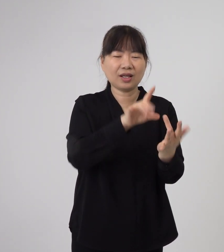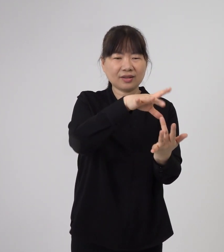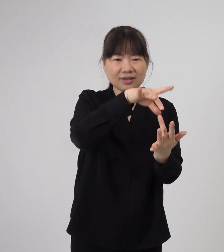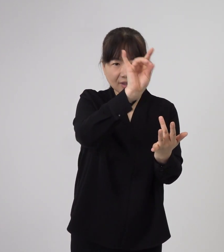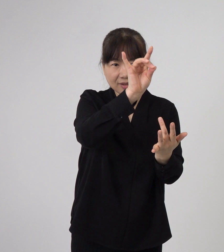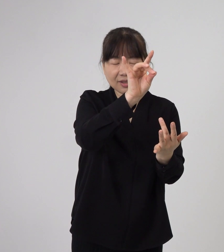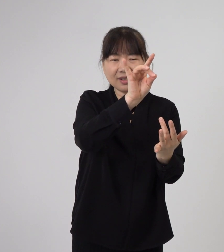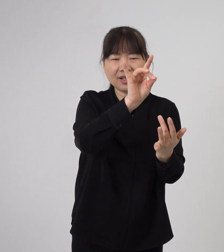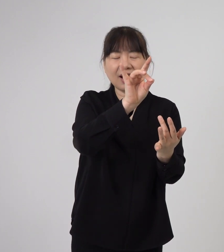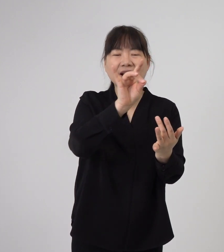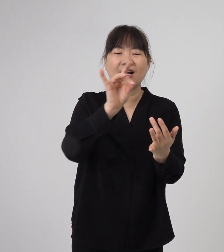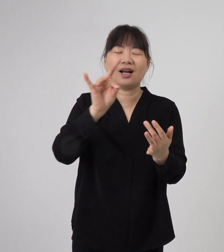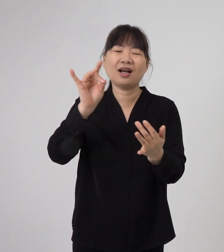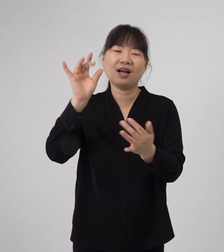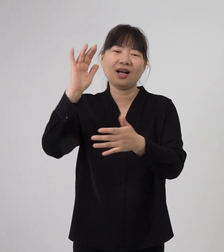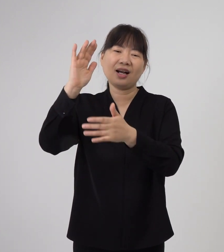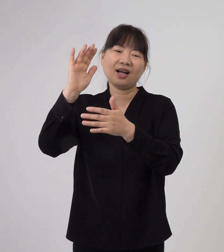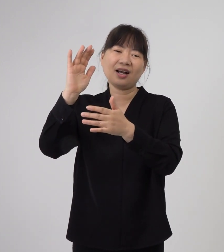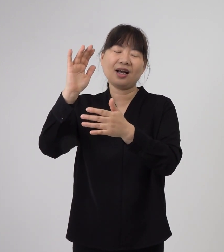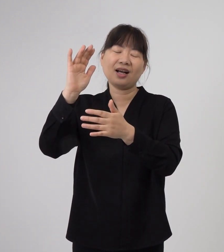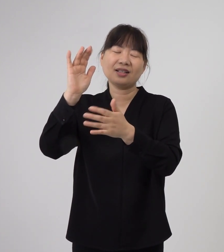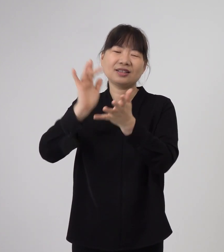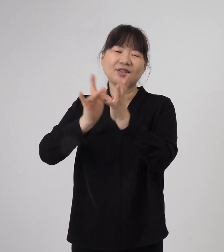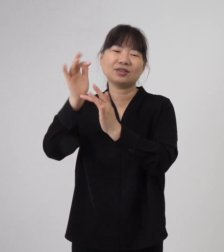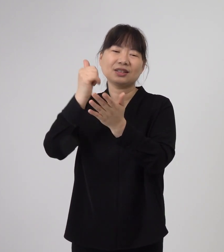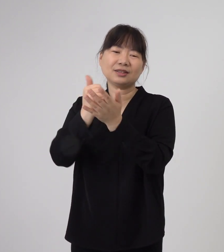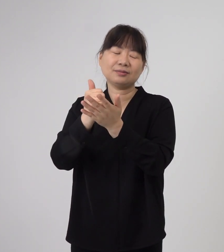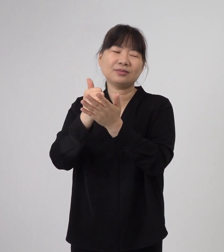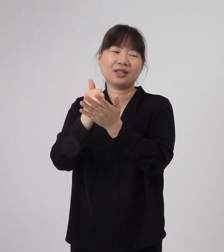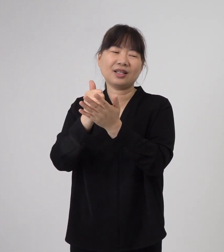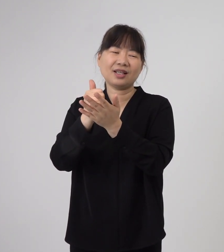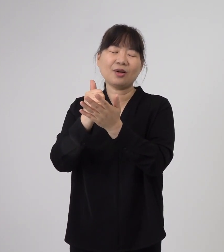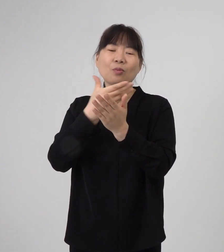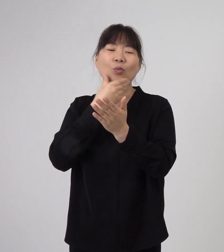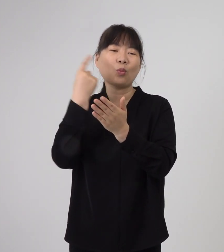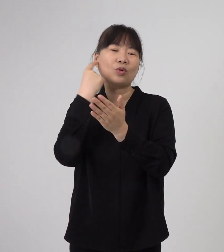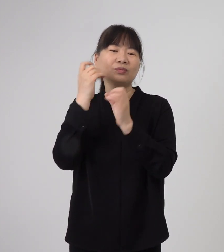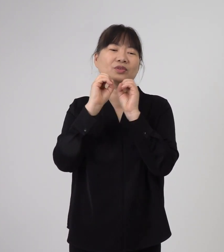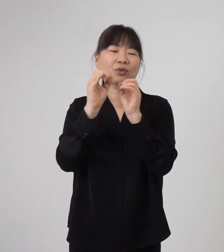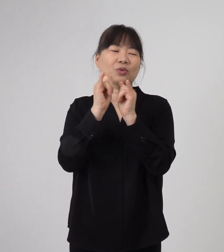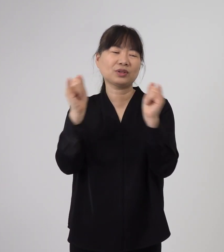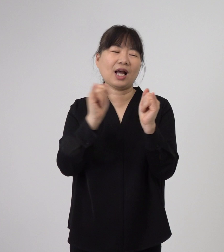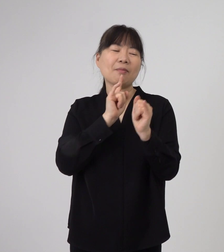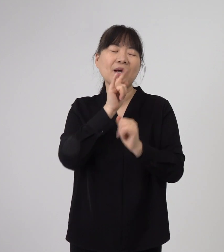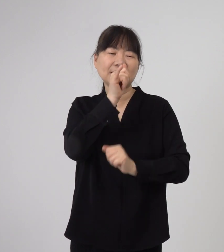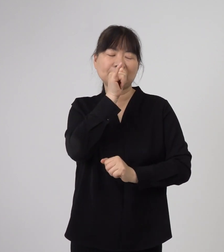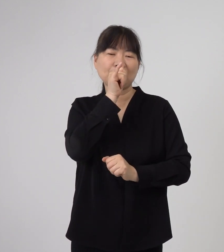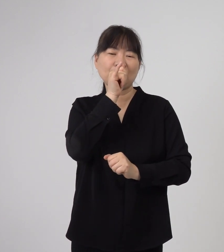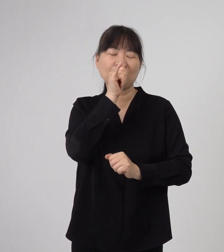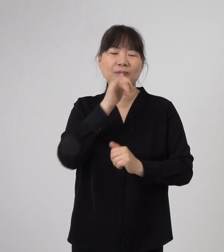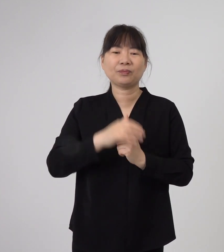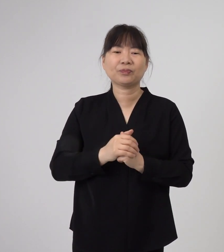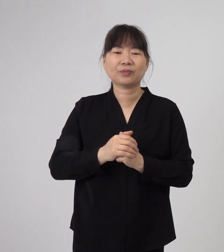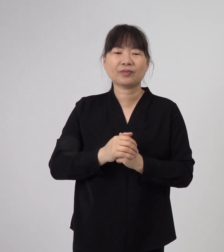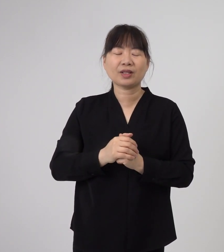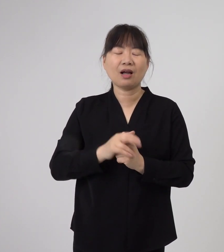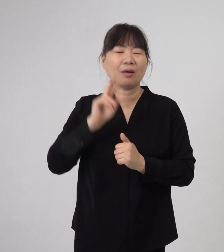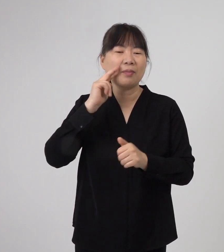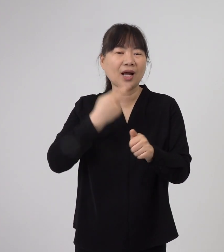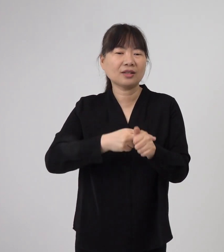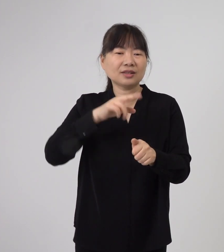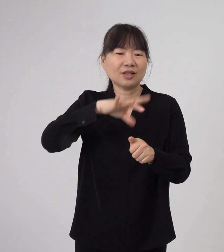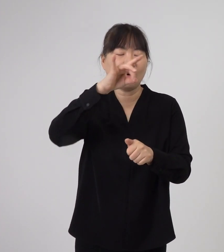택한 나의 그릇이라고 했어요. 근데 지금 하나님이 원래 부른 목적과 바울이